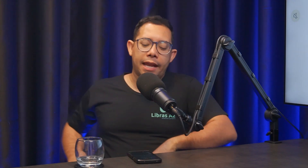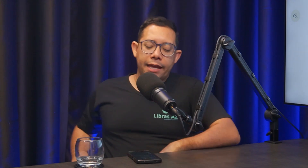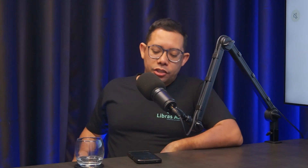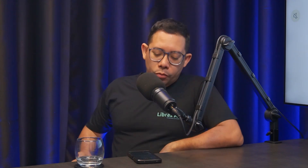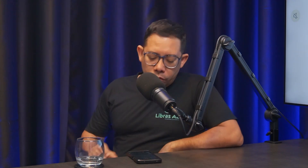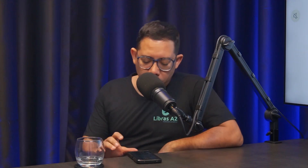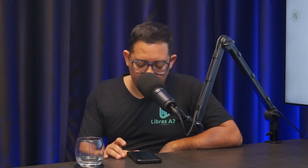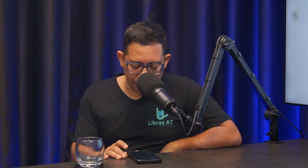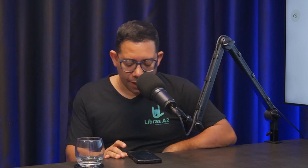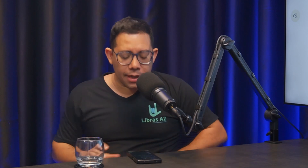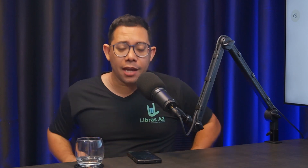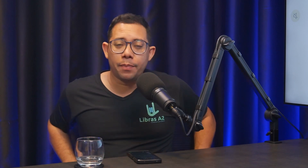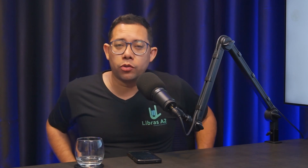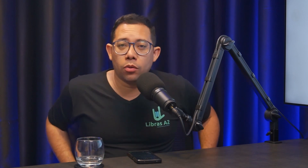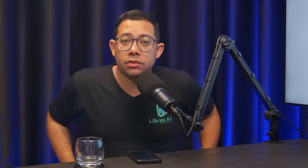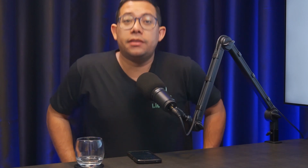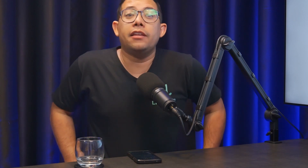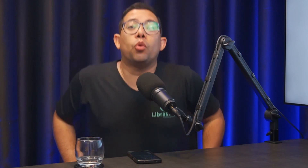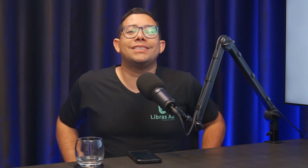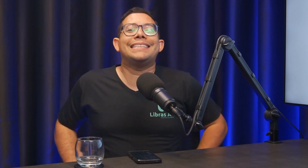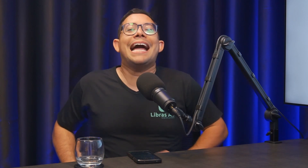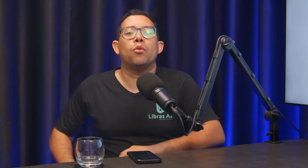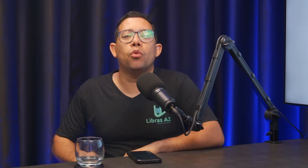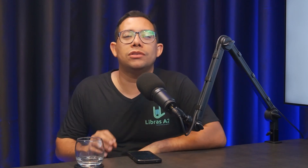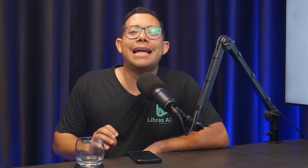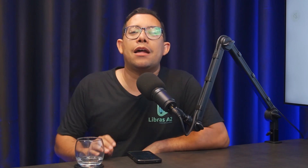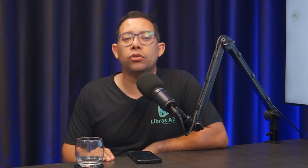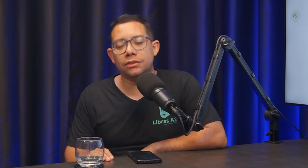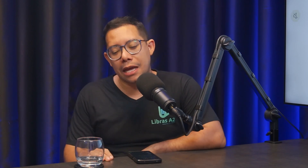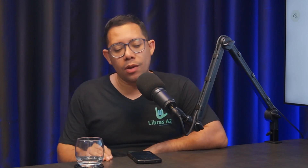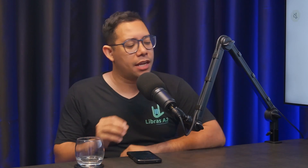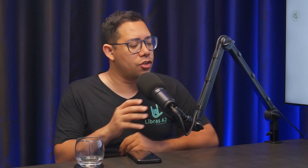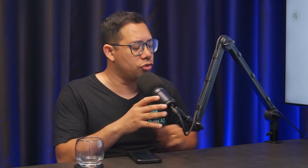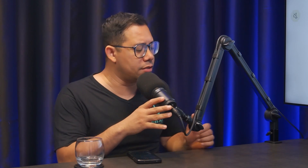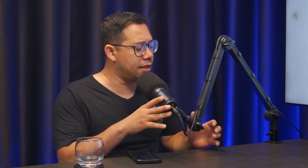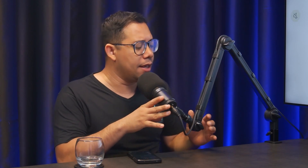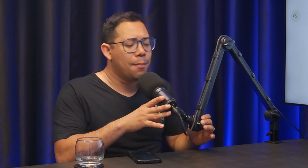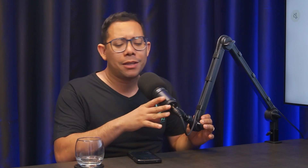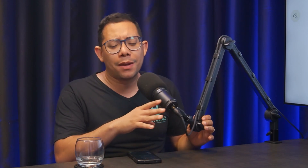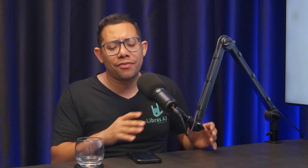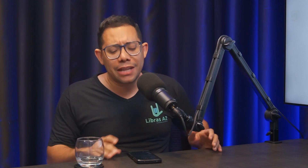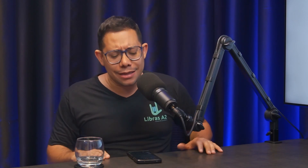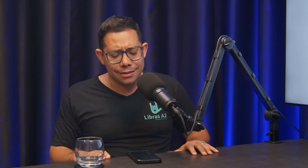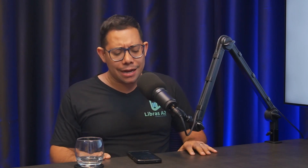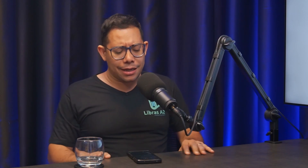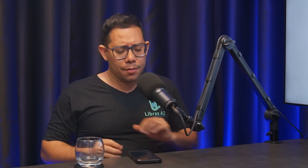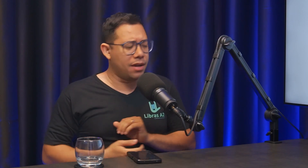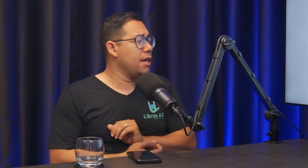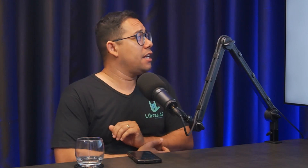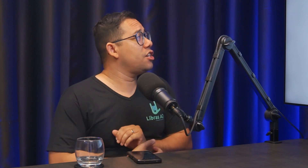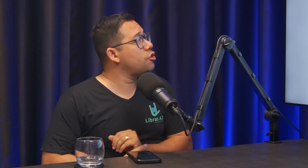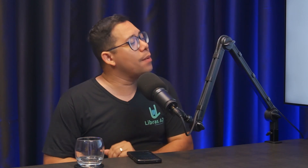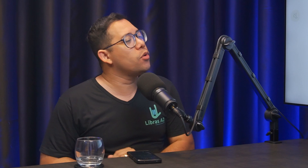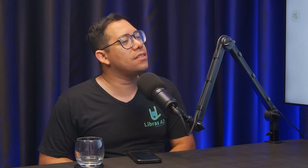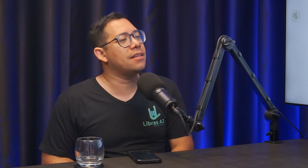Excelente, muito bem. E aí, pessoal, vocês gostaram? Gostaram? Eu acredito que sim. Mas para finalizar, Kerma, e a gente memorizar esse